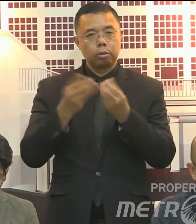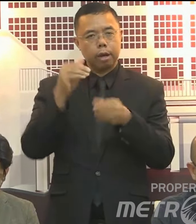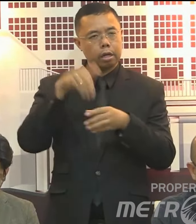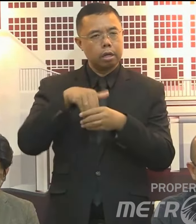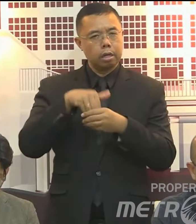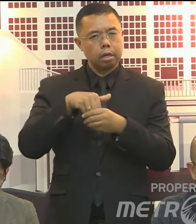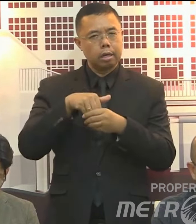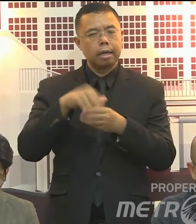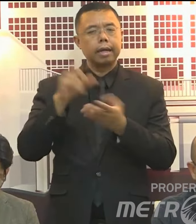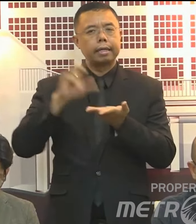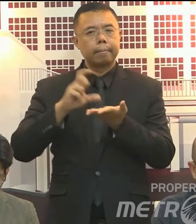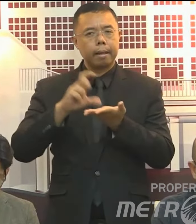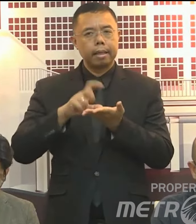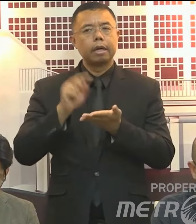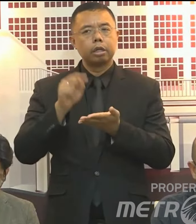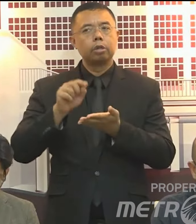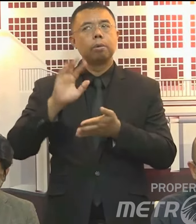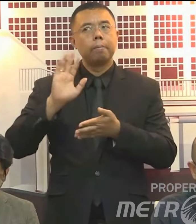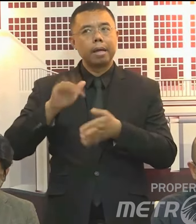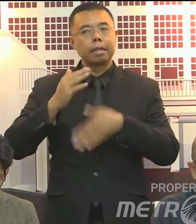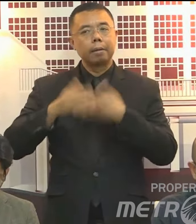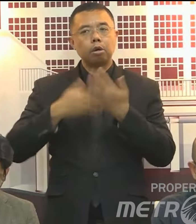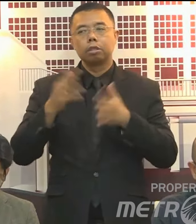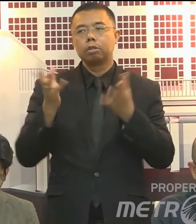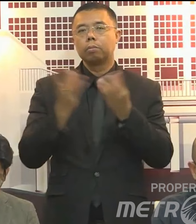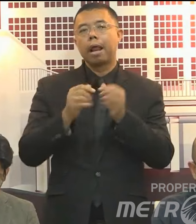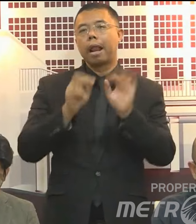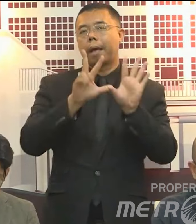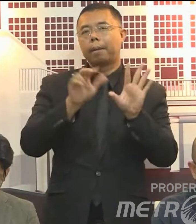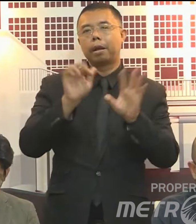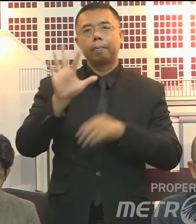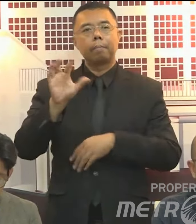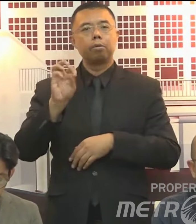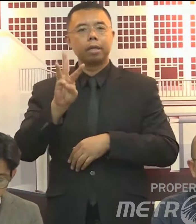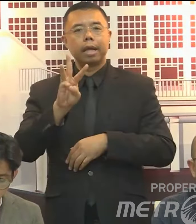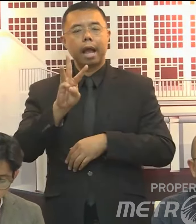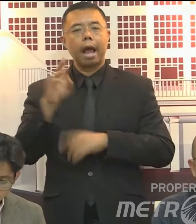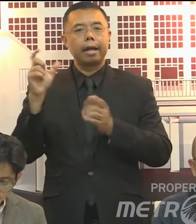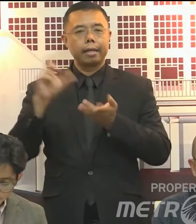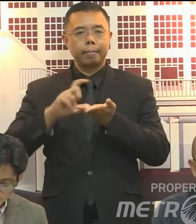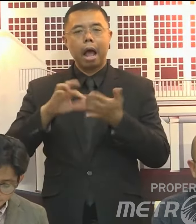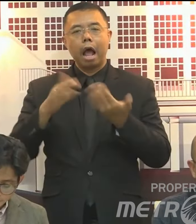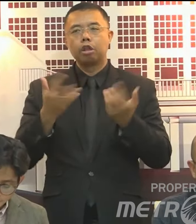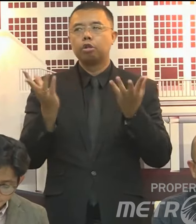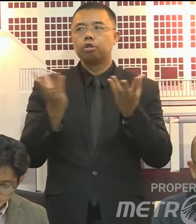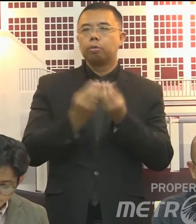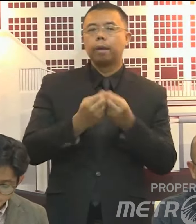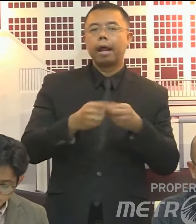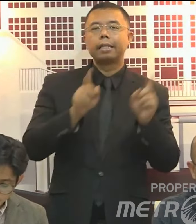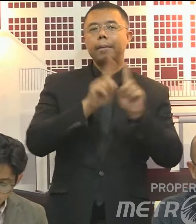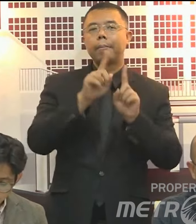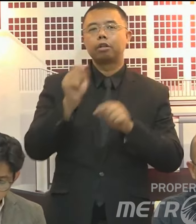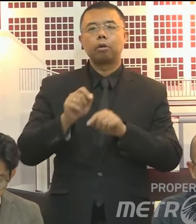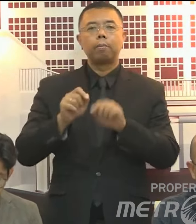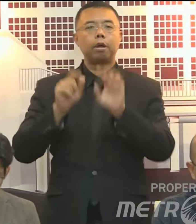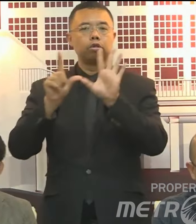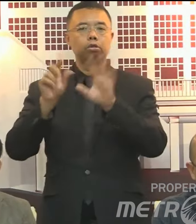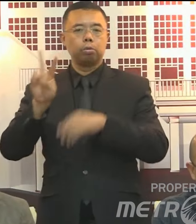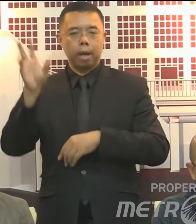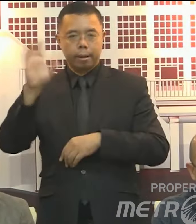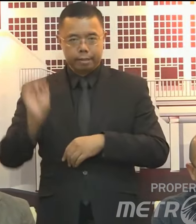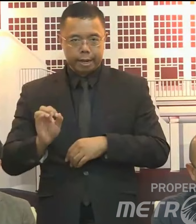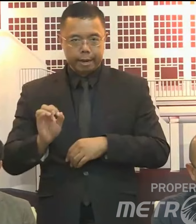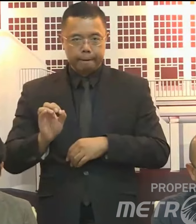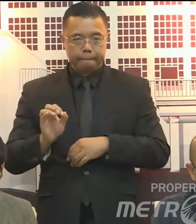perolehan suara di tingkat kecamatan berjumlah 853 kecamatan atau setara dengan